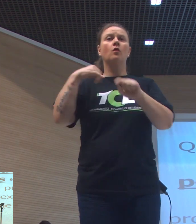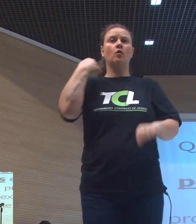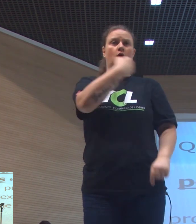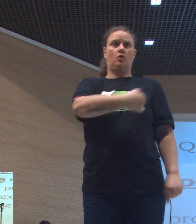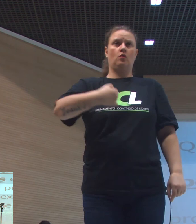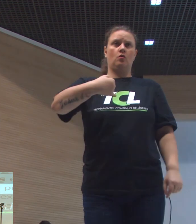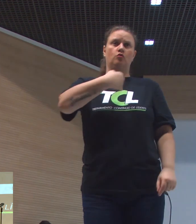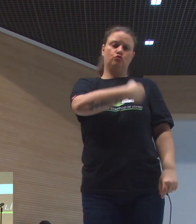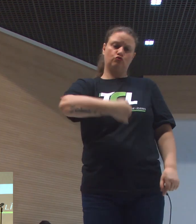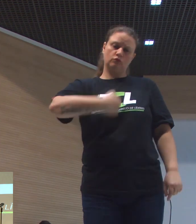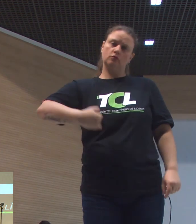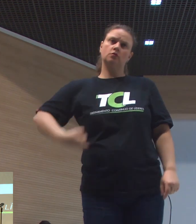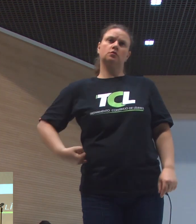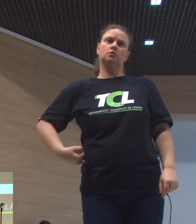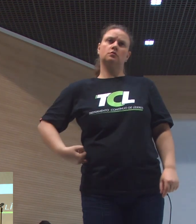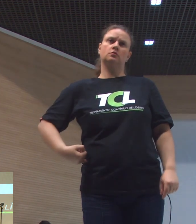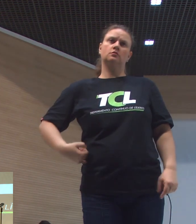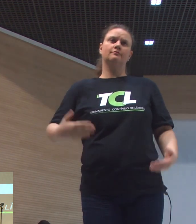com os personagens da Bíblia.